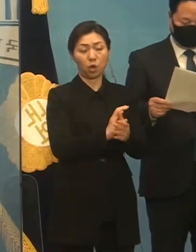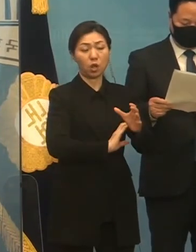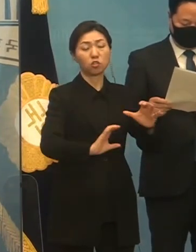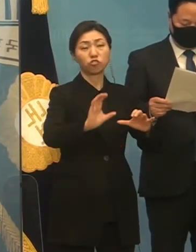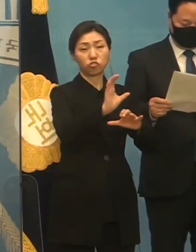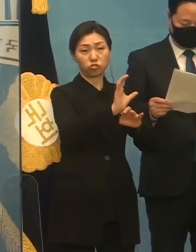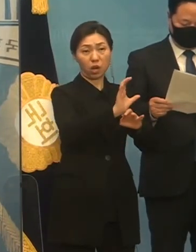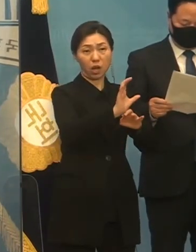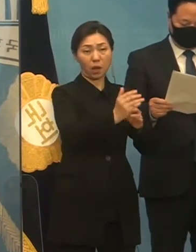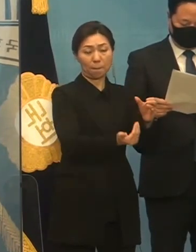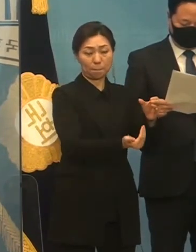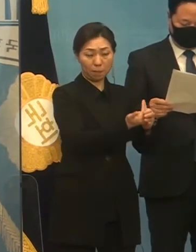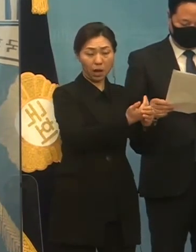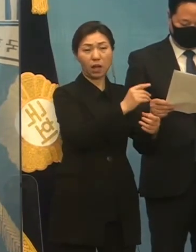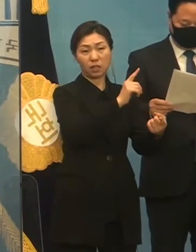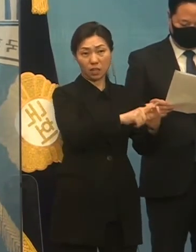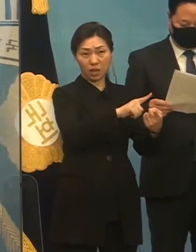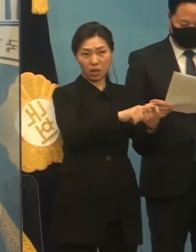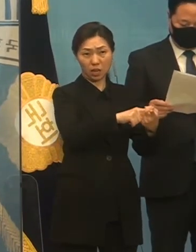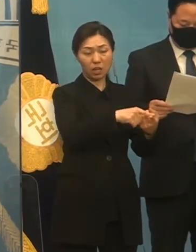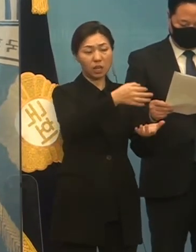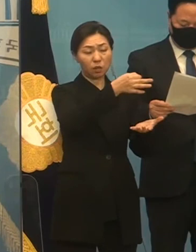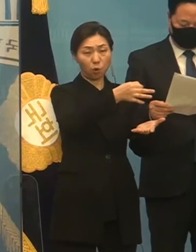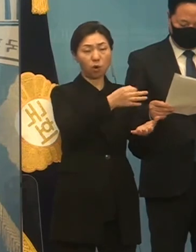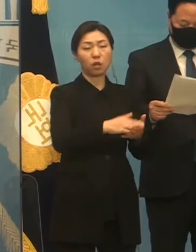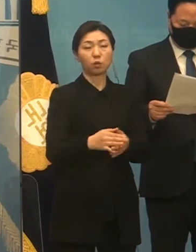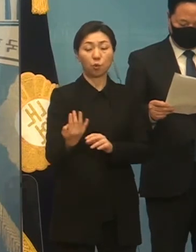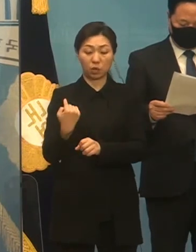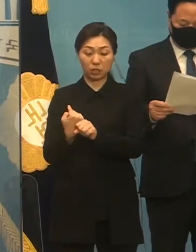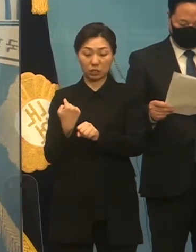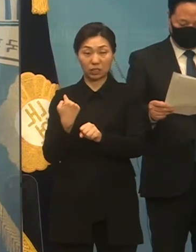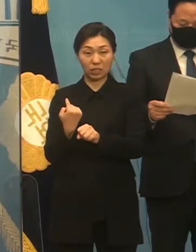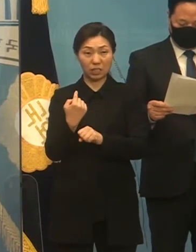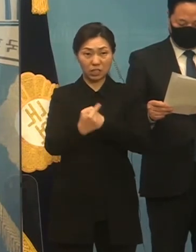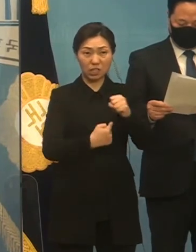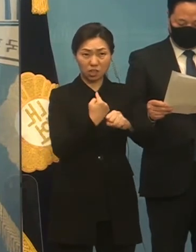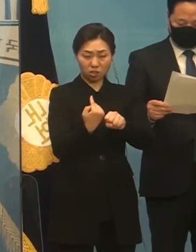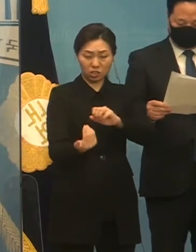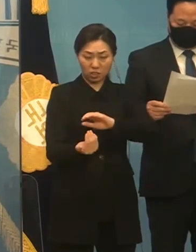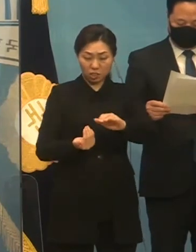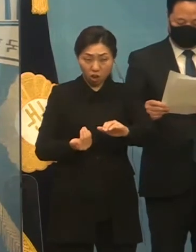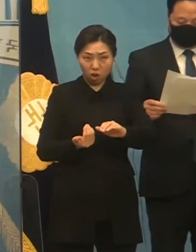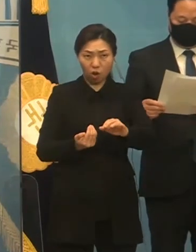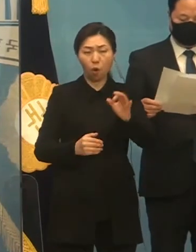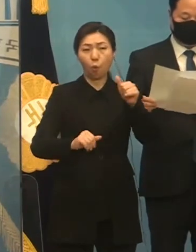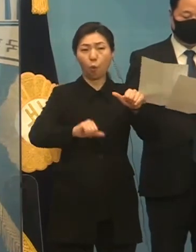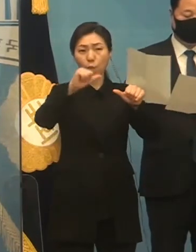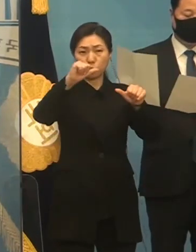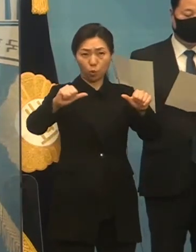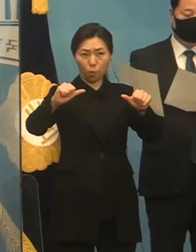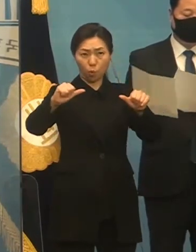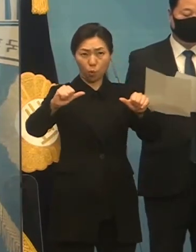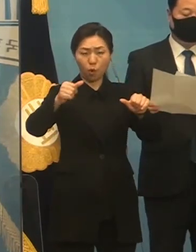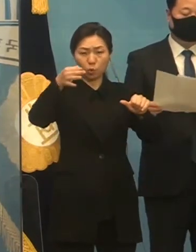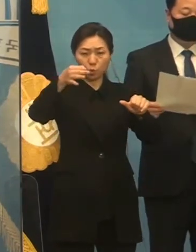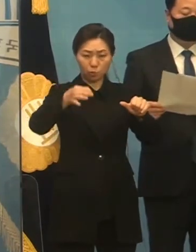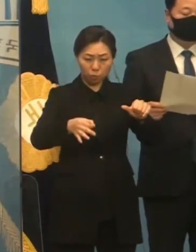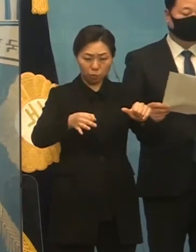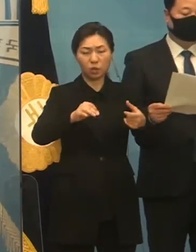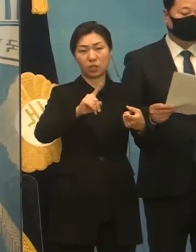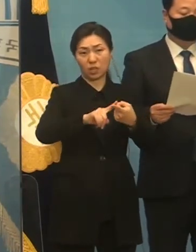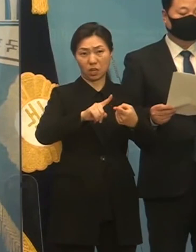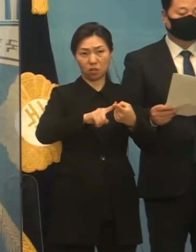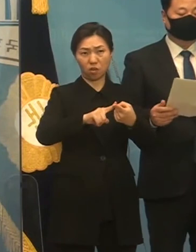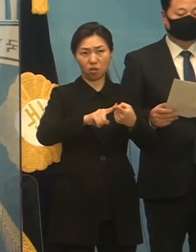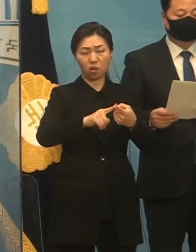생산의 경우와 수확기 가격이 전년 대비 5% 이상 하락하는 경우에 대하여 선제적인 시장